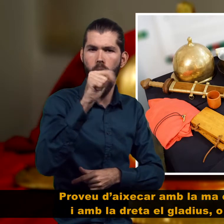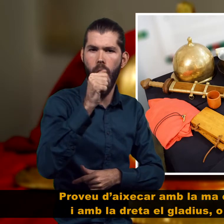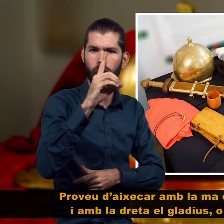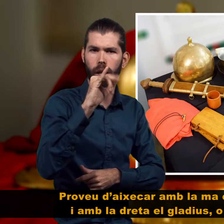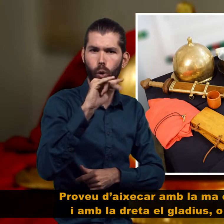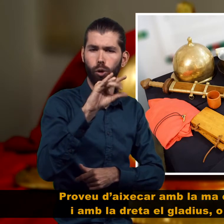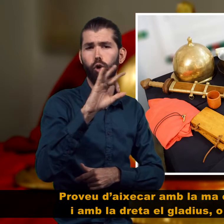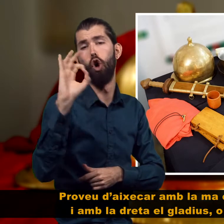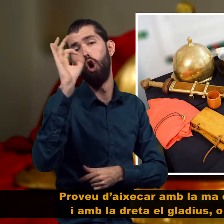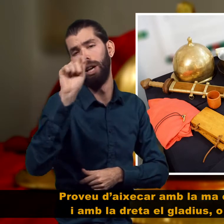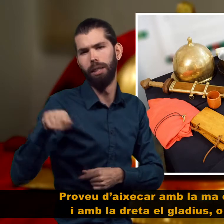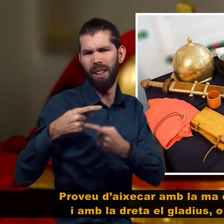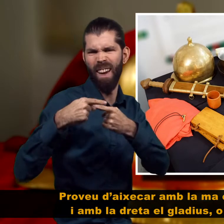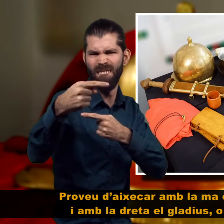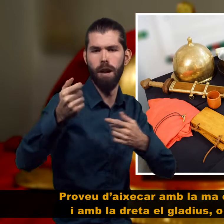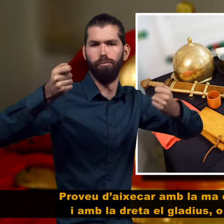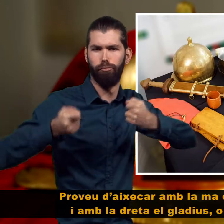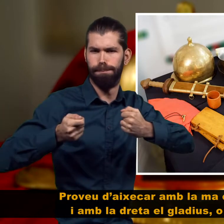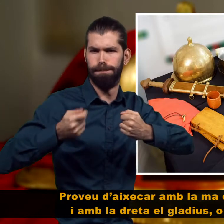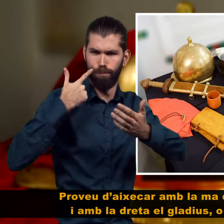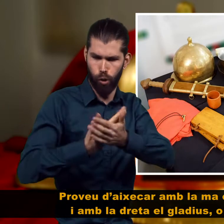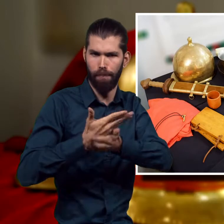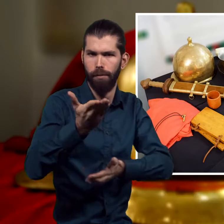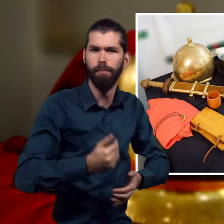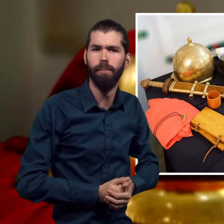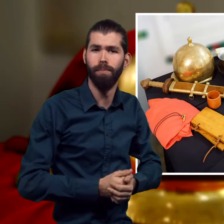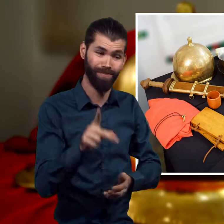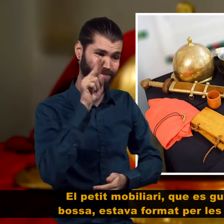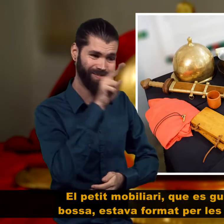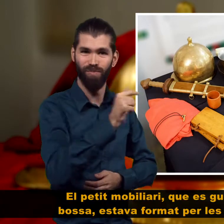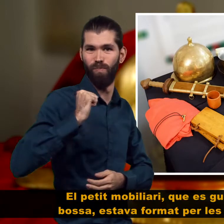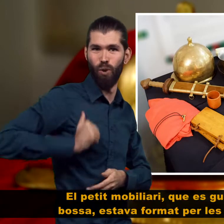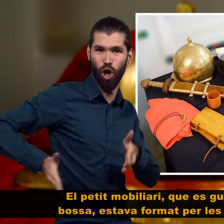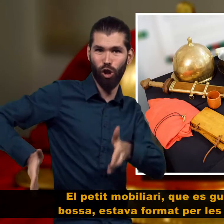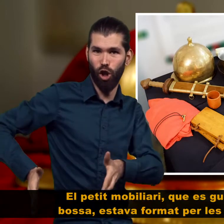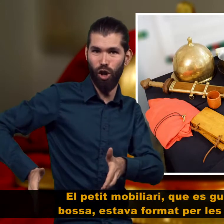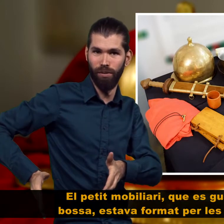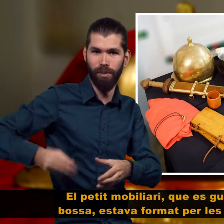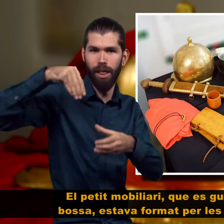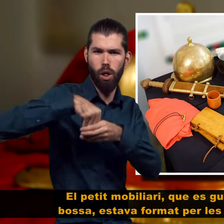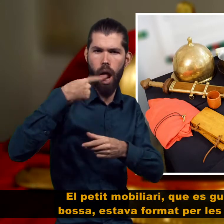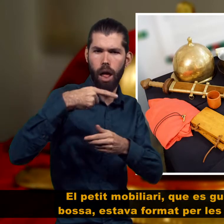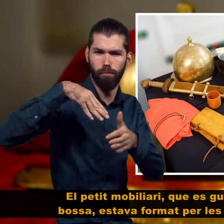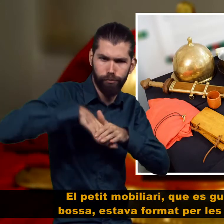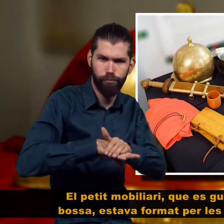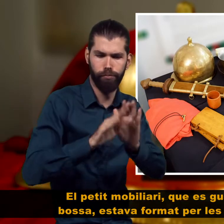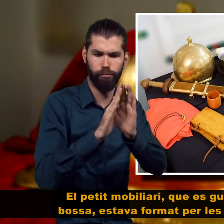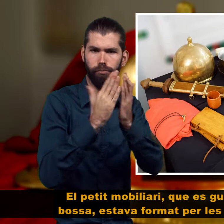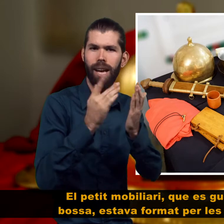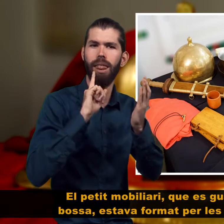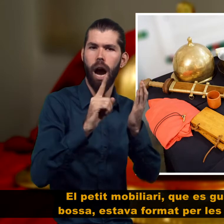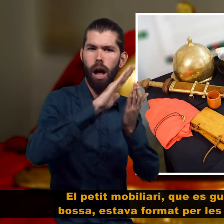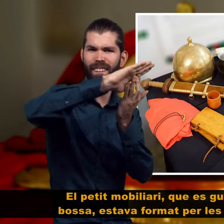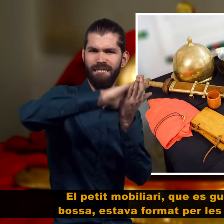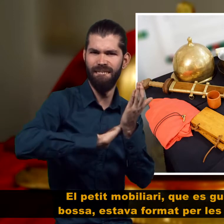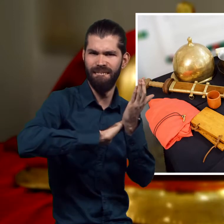El petit mobiliari, que es guardava dins la bossa, estava format per les tauletes de cera i els estilets d'escriptura, així